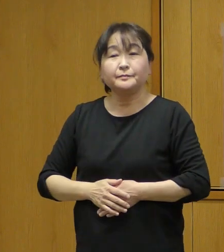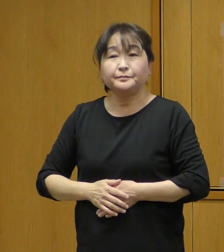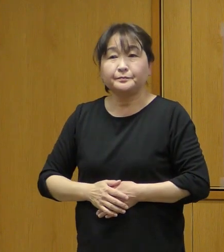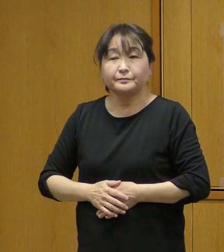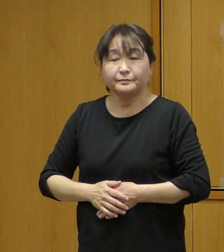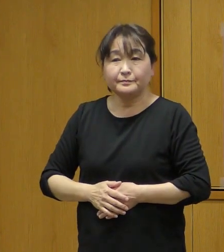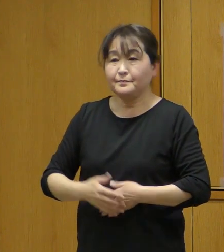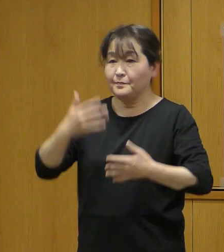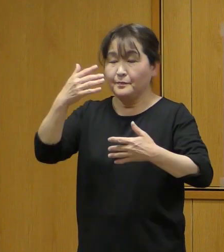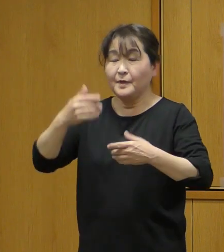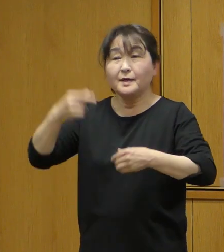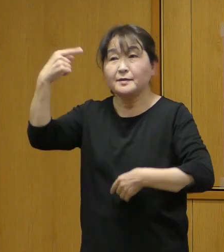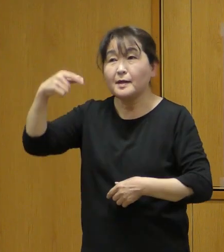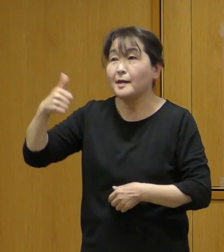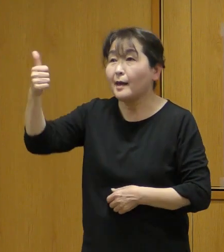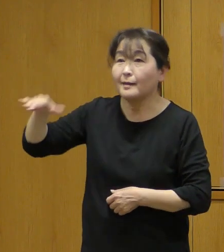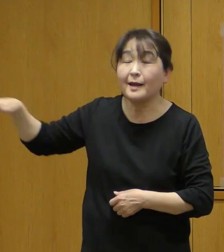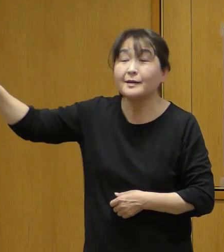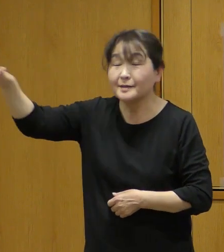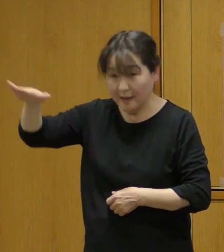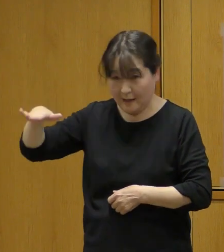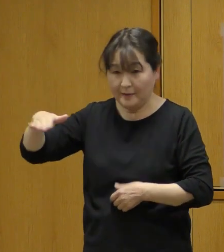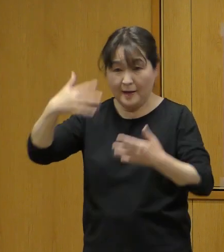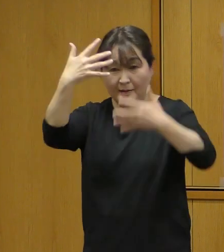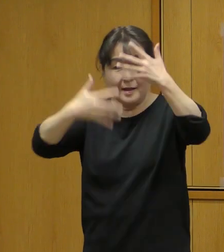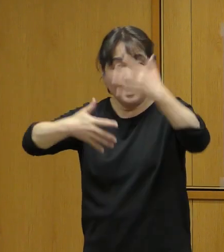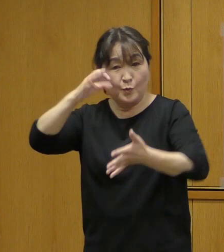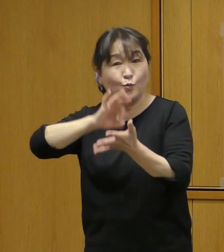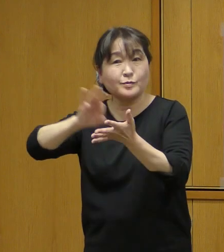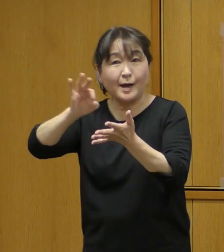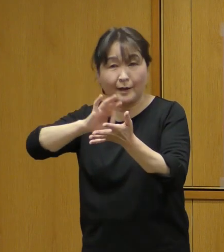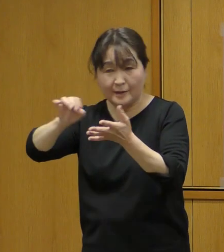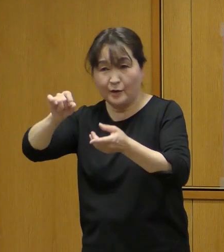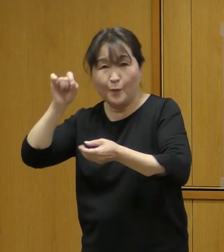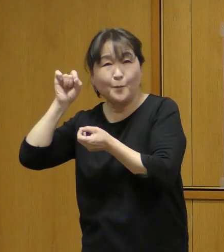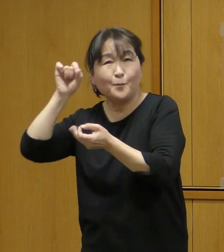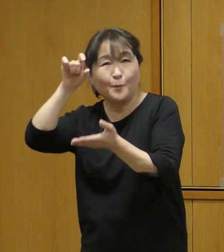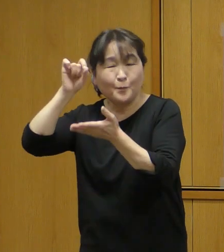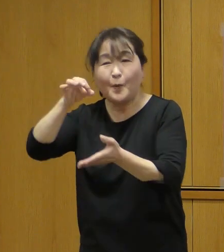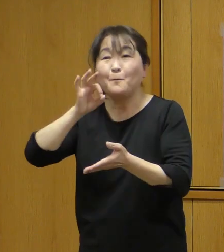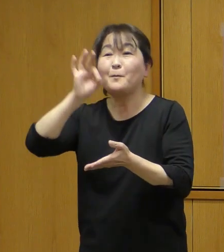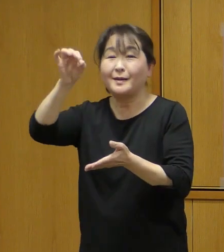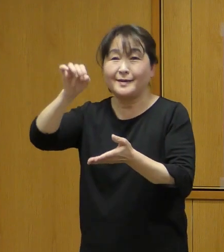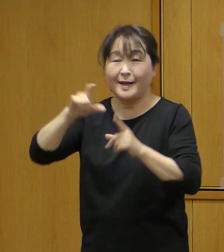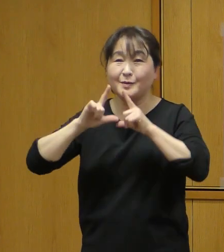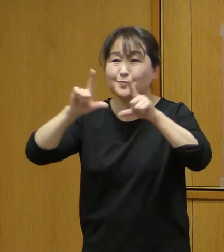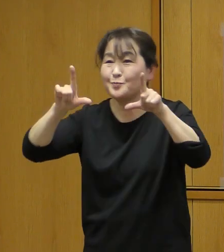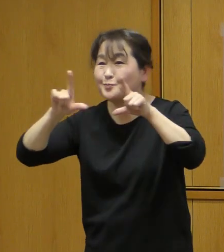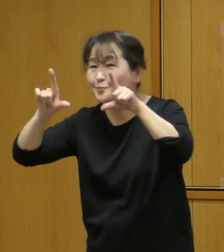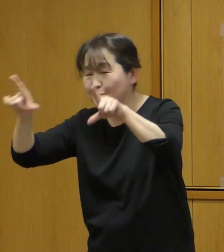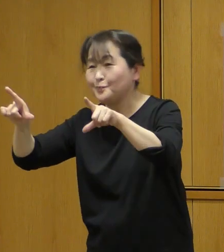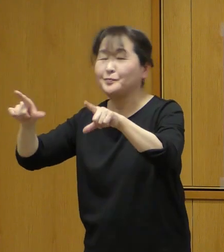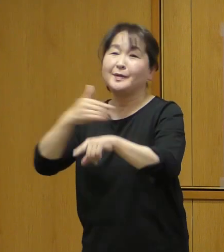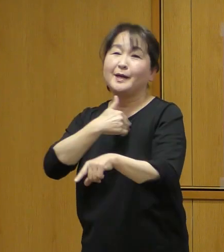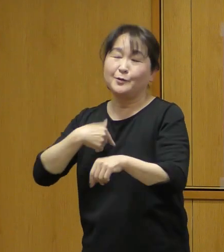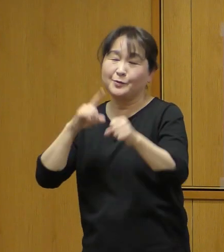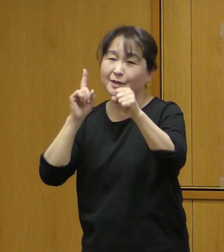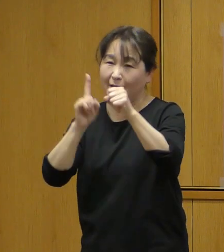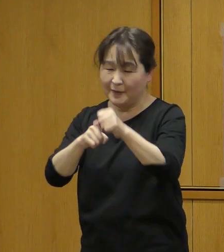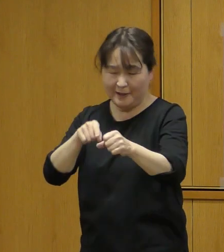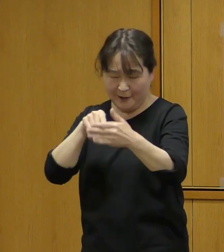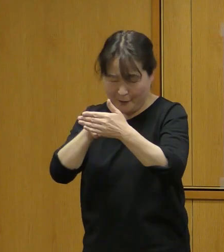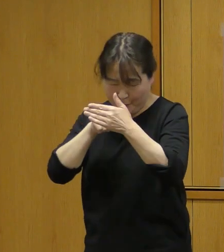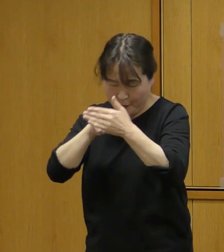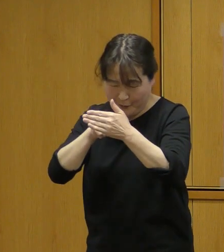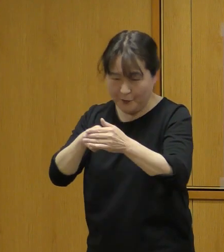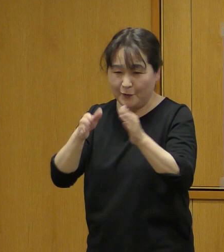、先生たちからメディアを活用したメッセージを届けられるよう、実施に向けて作業に